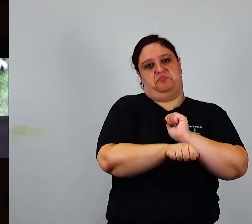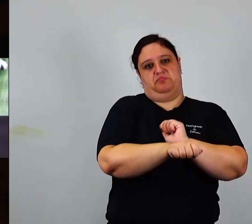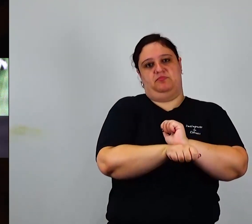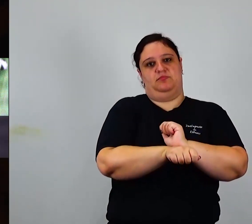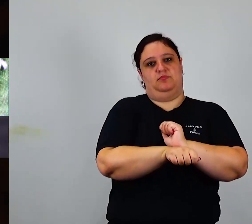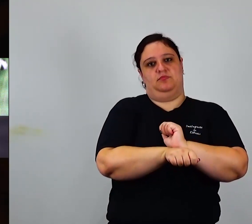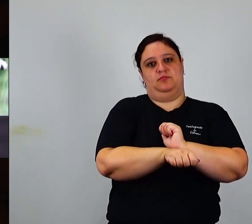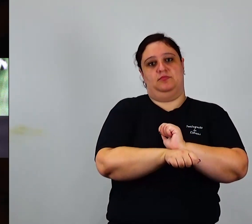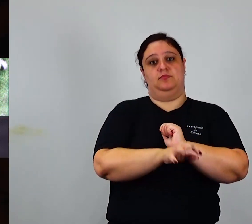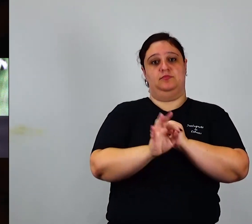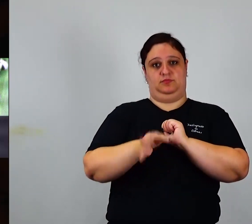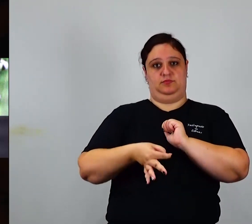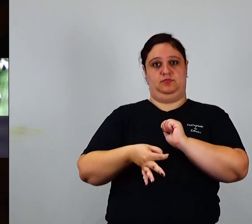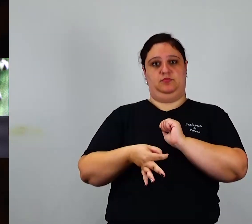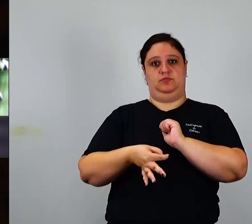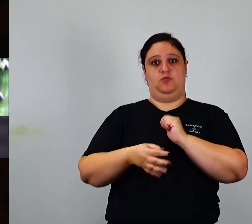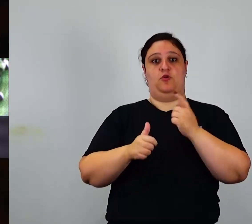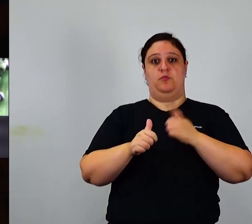é?